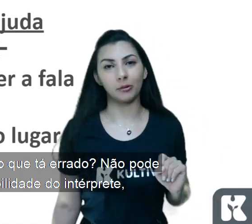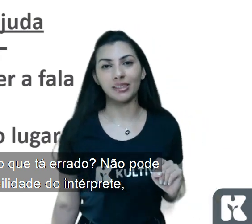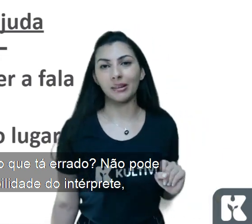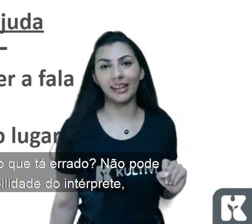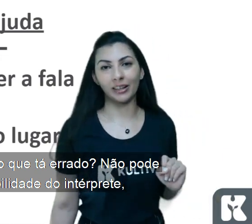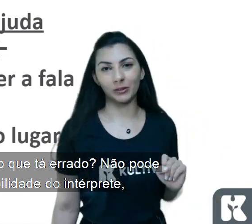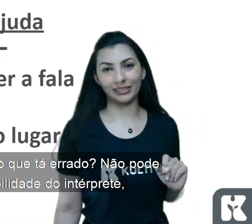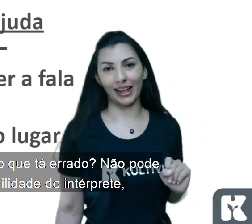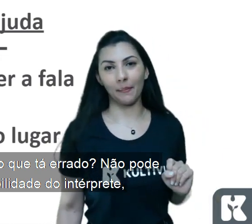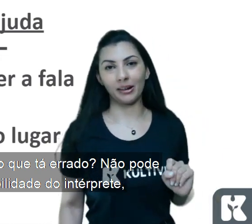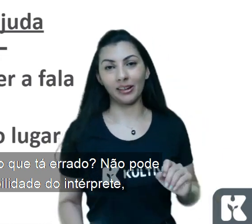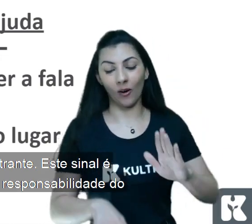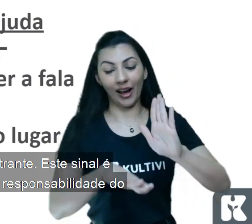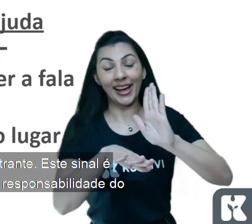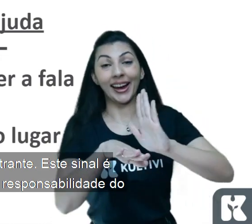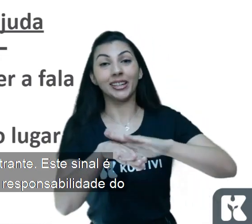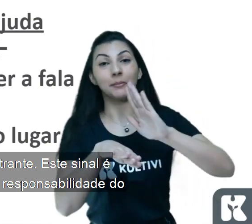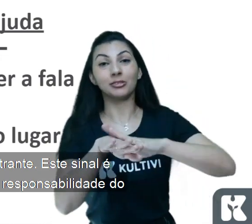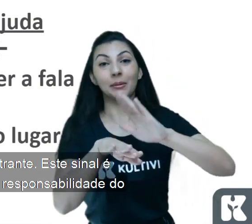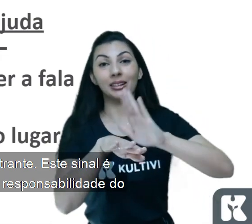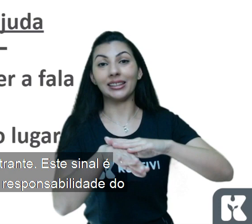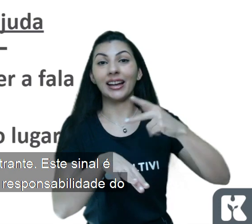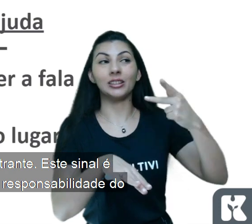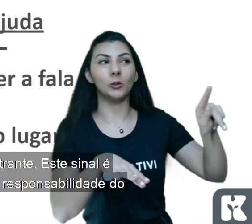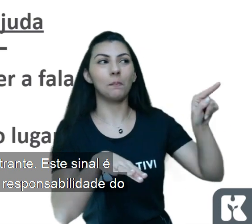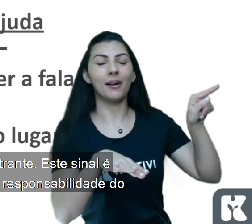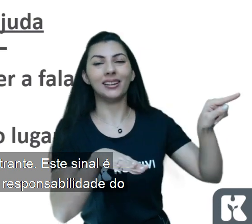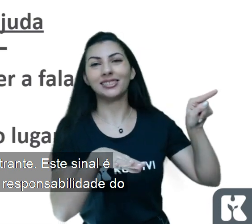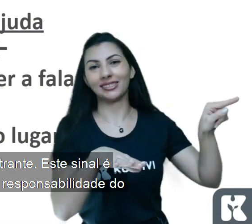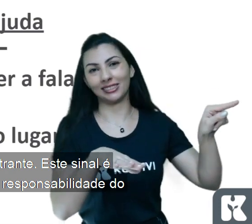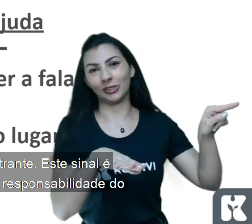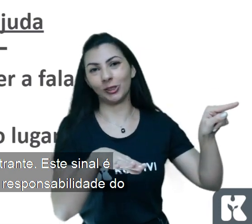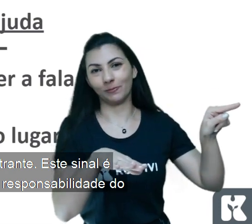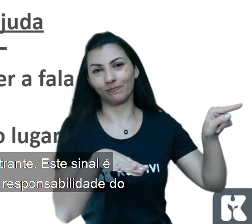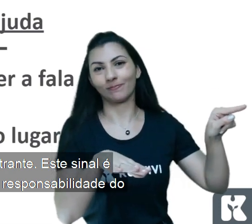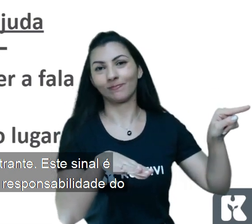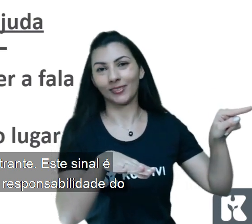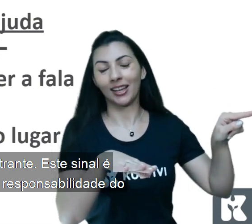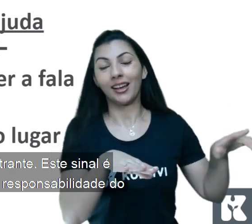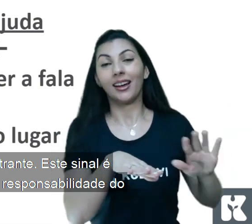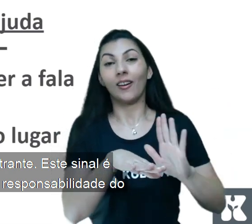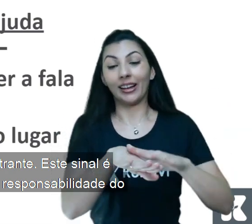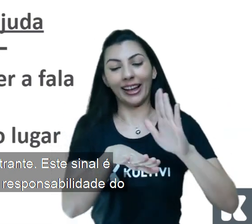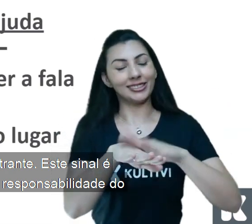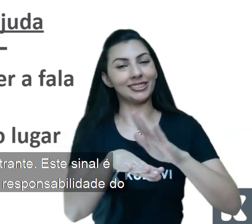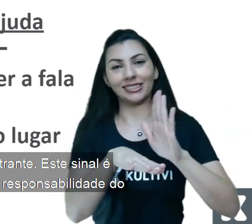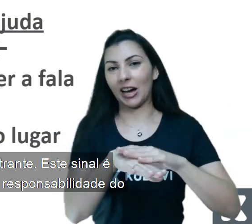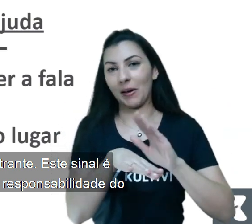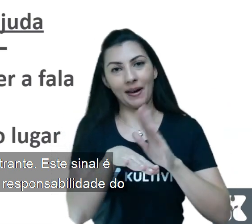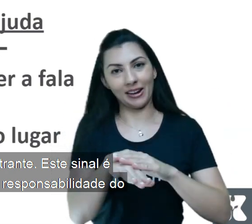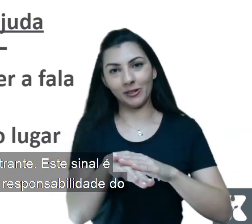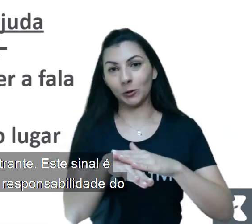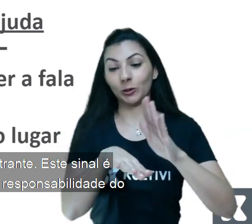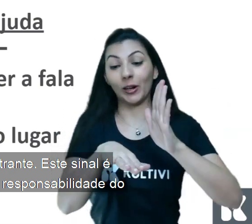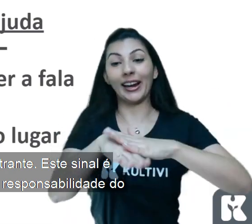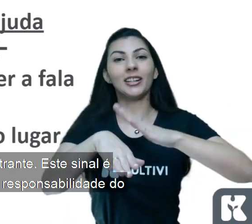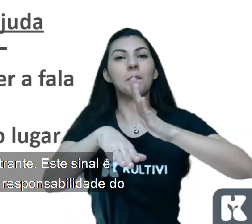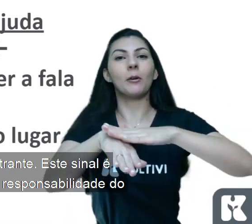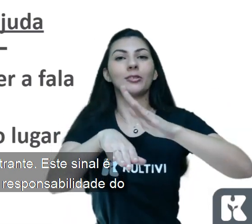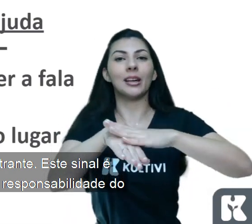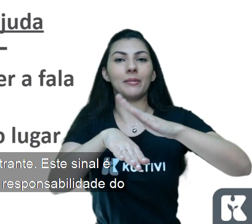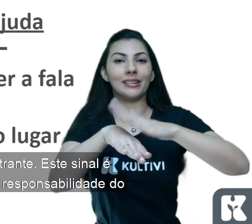é a responsabilidade do intérprete. Responsabilidade do palestrante. Esse sinal é